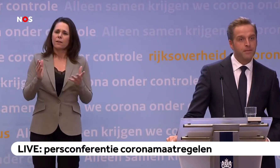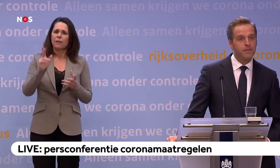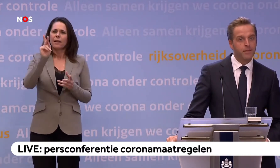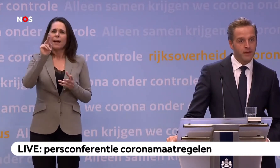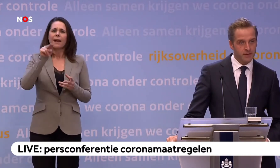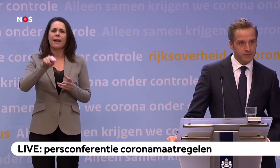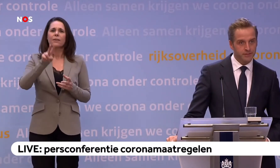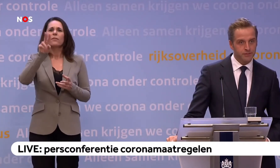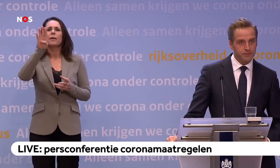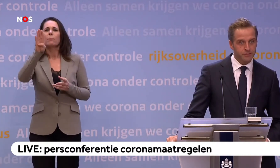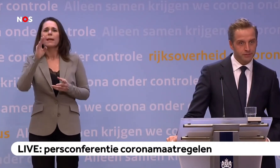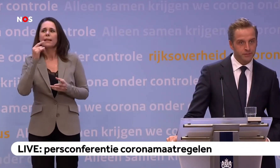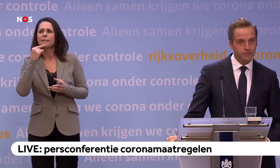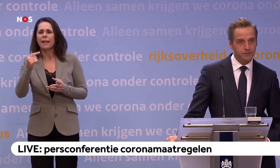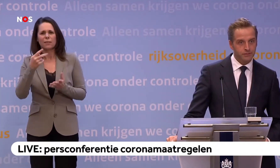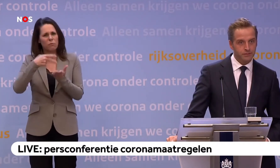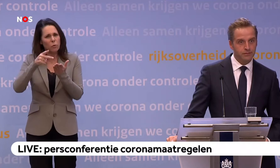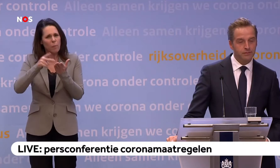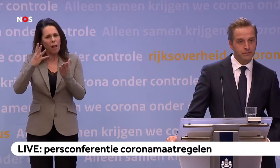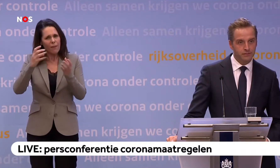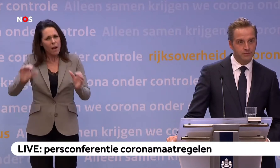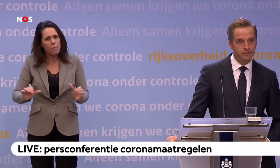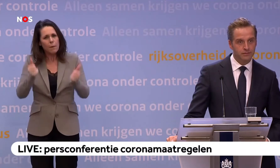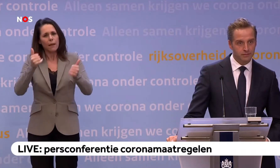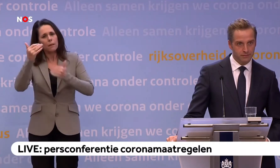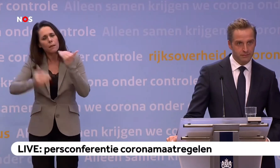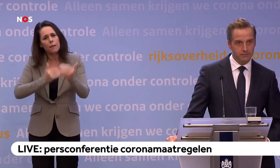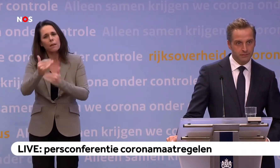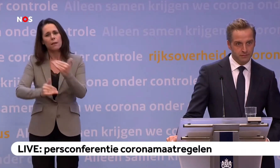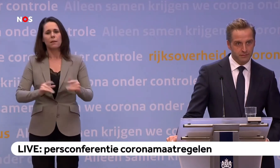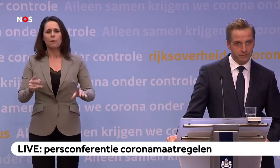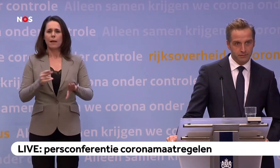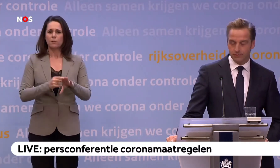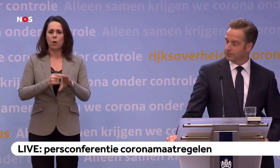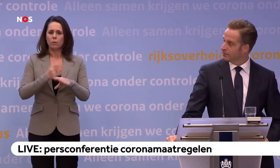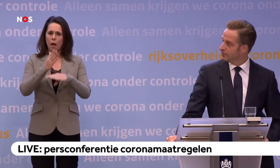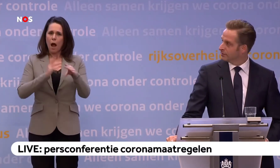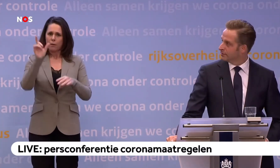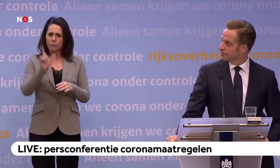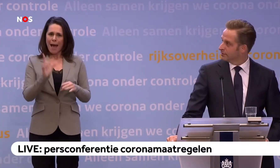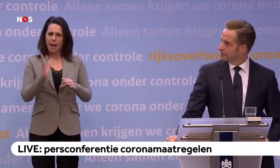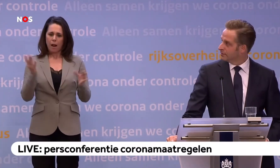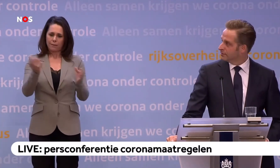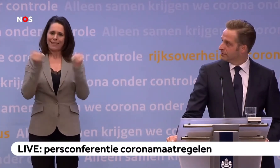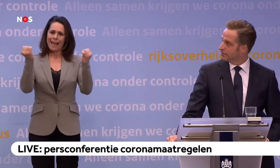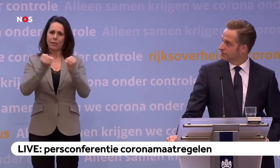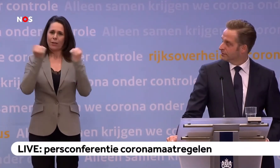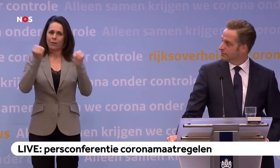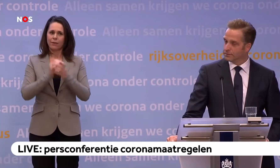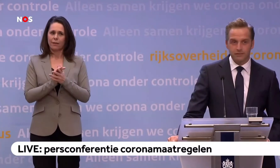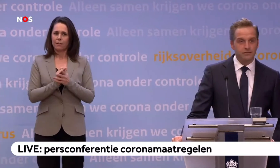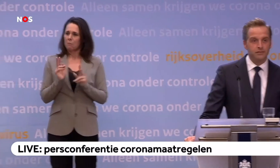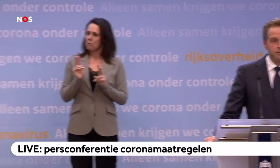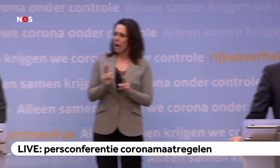voetballen toch opnieuw te willen opstarten... ...maar daarvoor is het nodig om per half mei al te gaan trainen. En dan kijken ze naar het